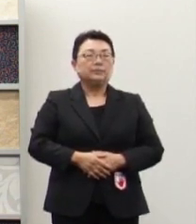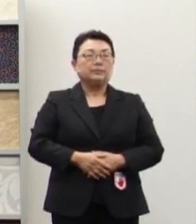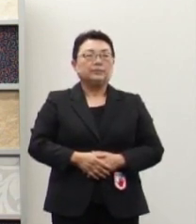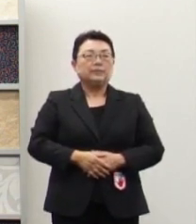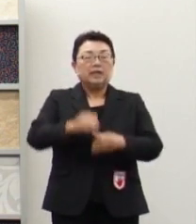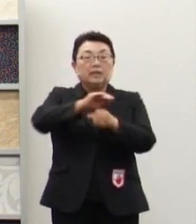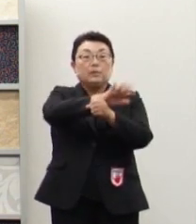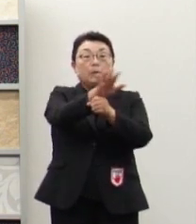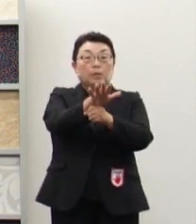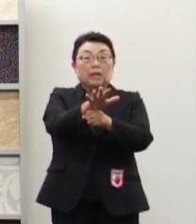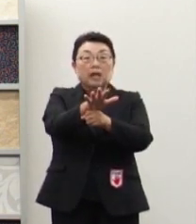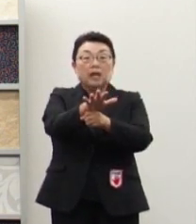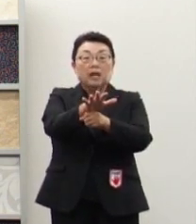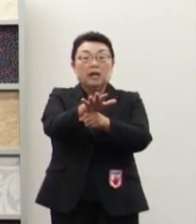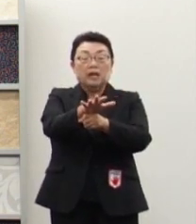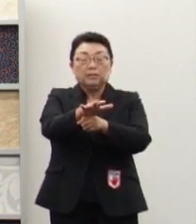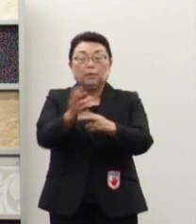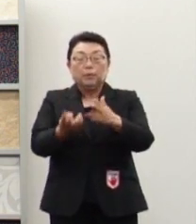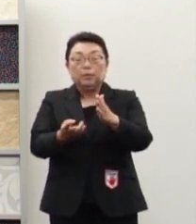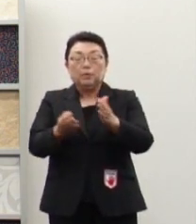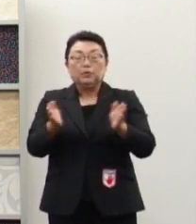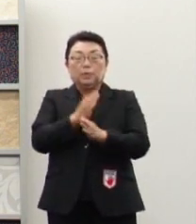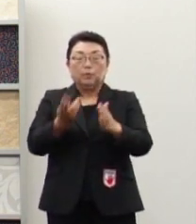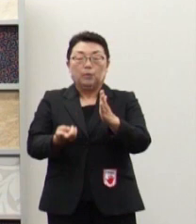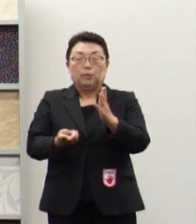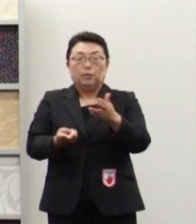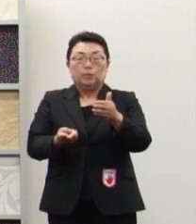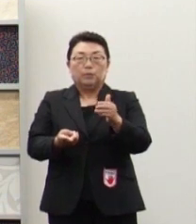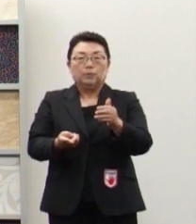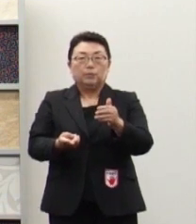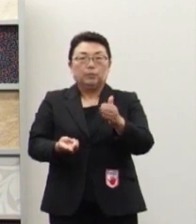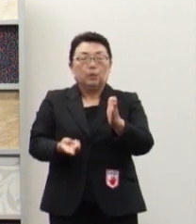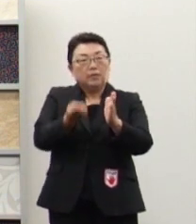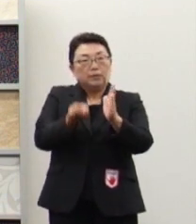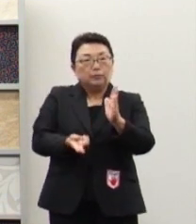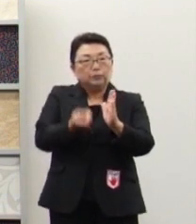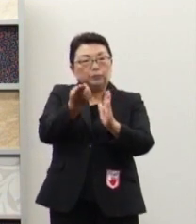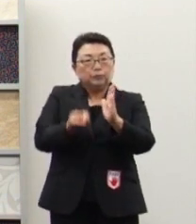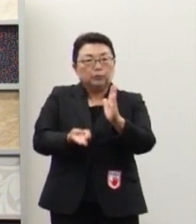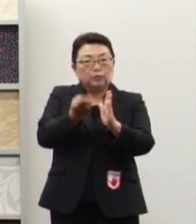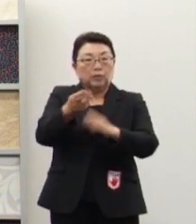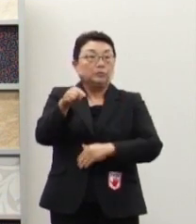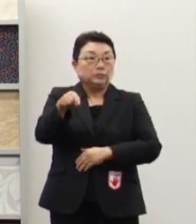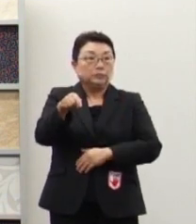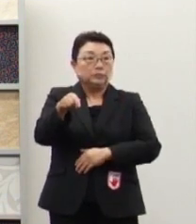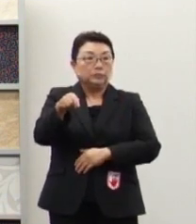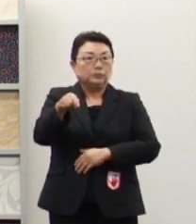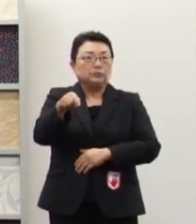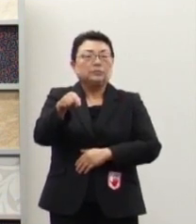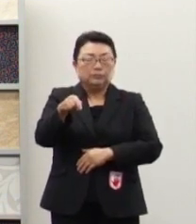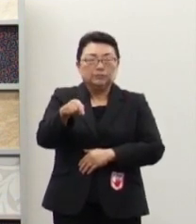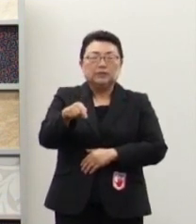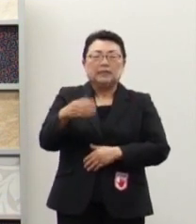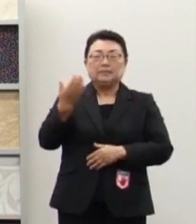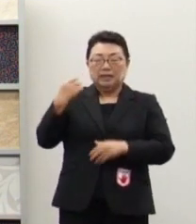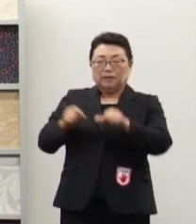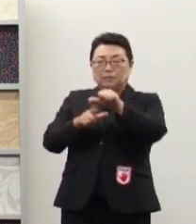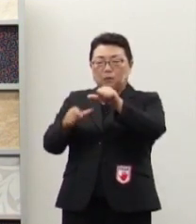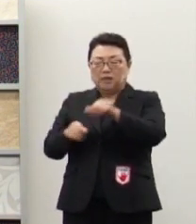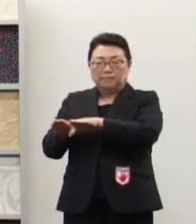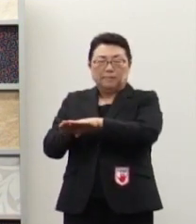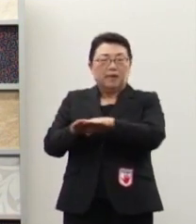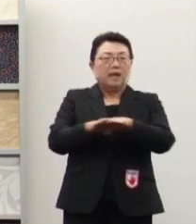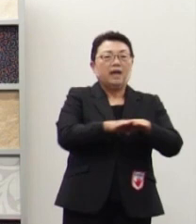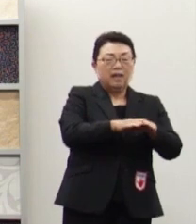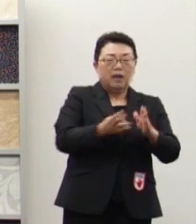コロナの宿泊療養施設のホテルの問題なんですが、ゴールデンウィークでもかなり甲府の方でですね、ホテルが取れないとかっていう、嬉しい